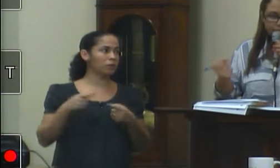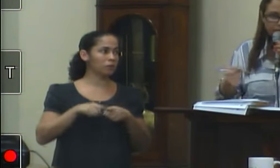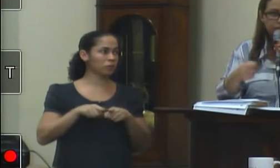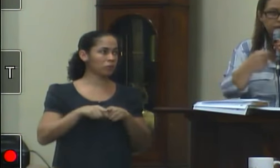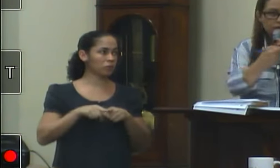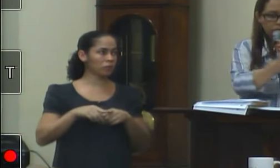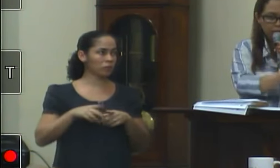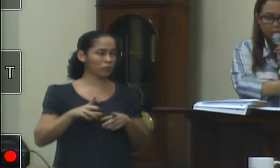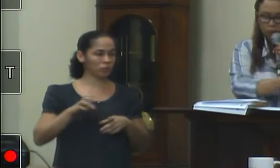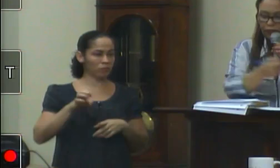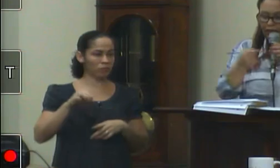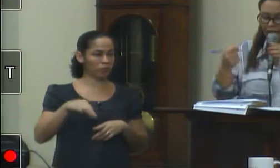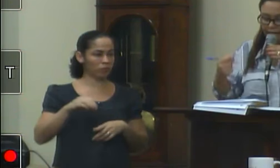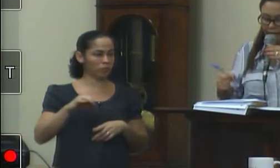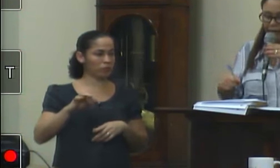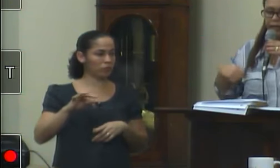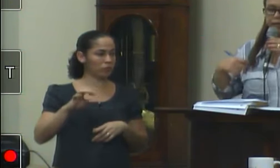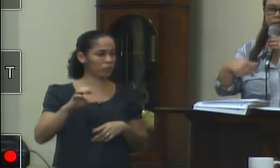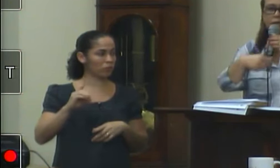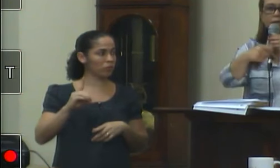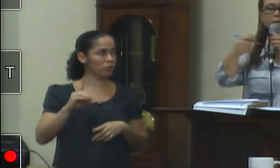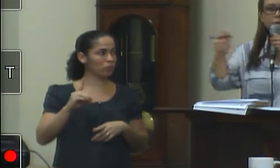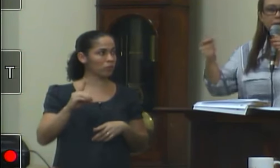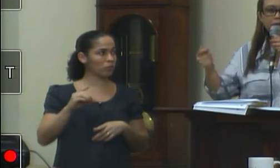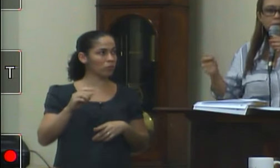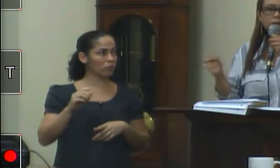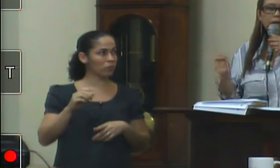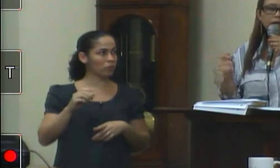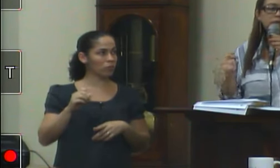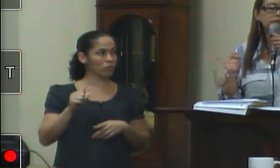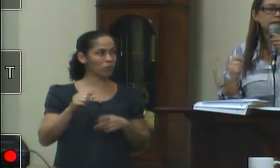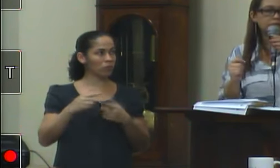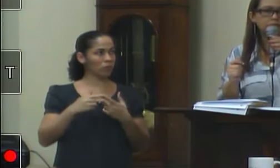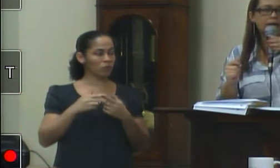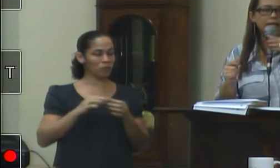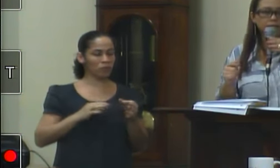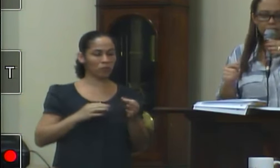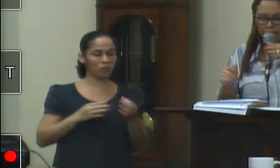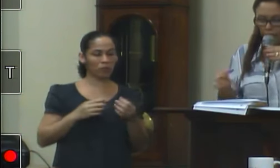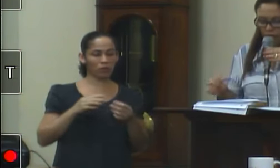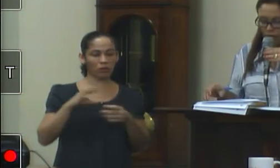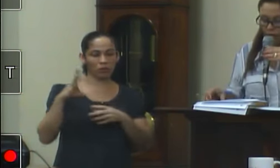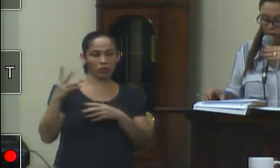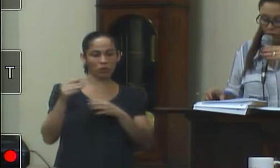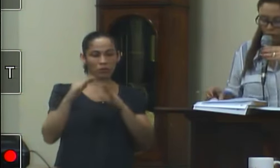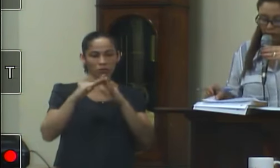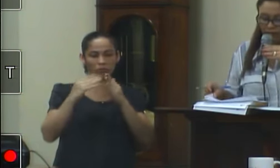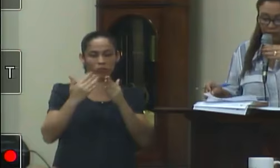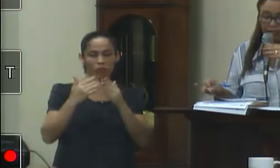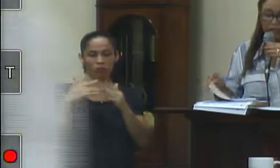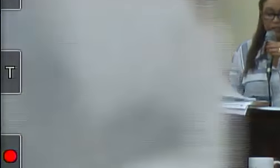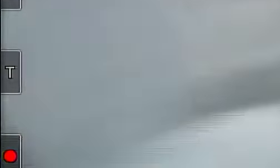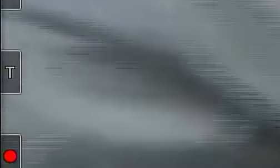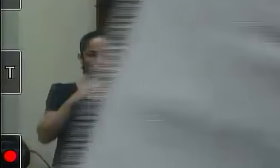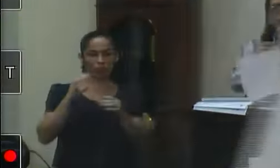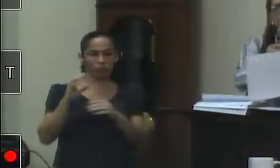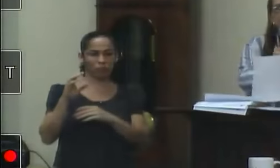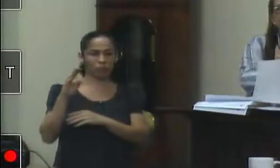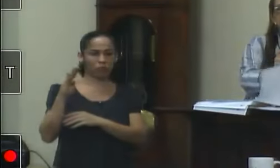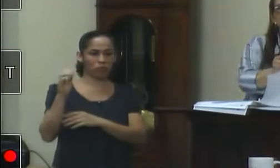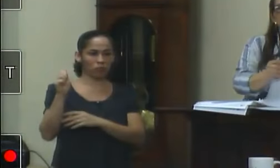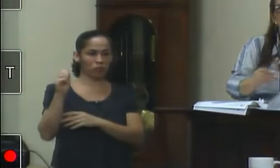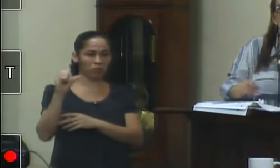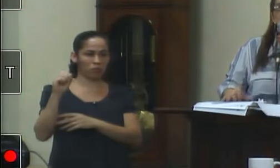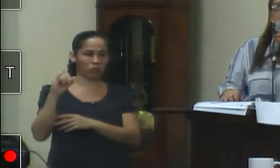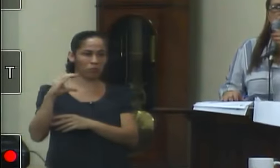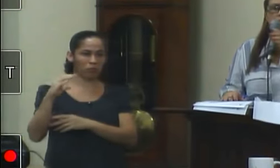aquelas emendas que o Léo acabou de falar aqui, que são equipamentos para unidades básicas de saúde. Todas também já estão na